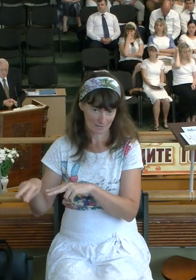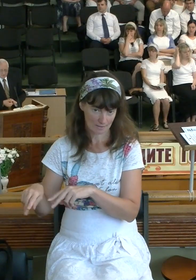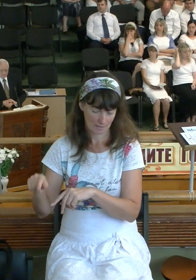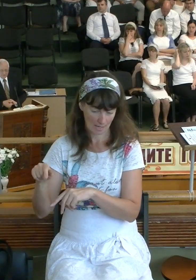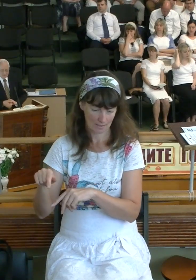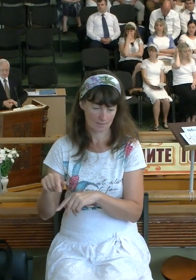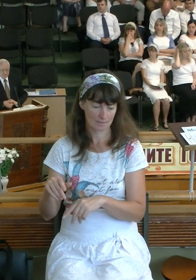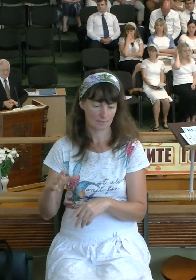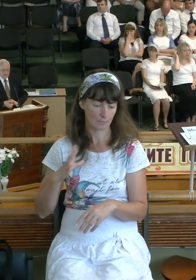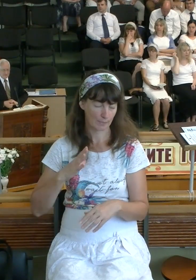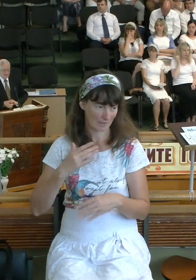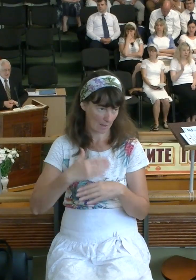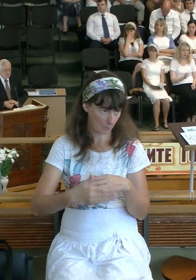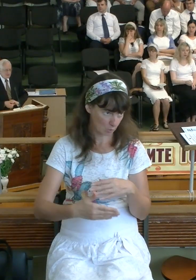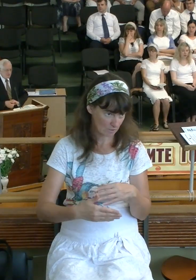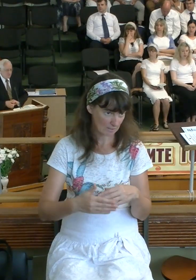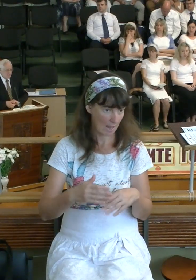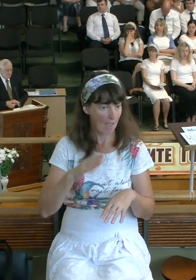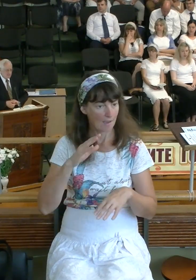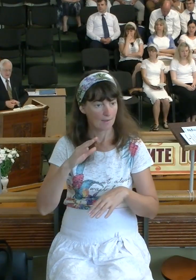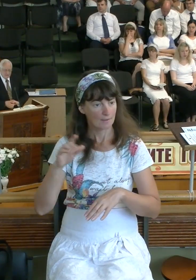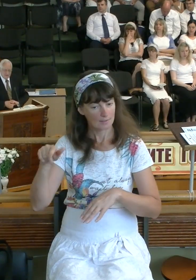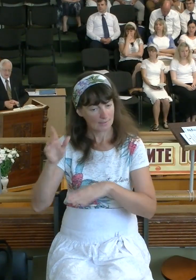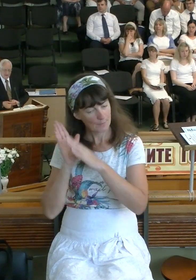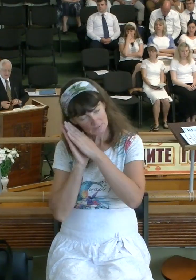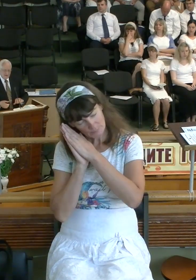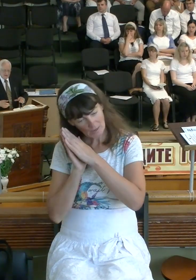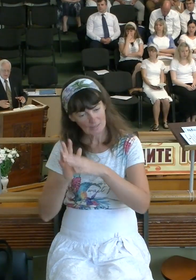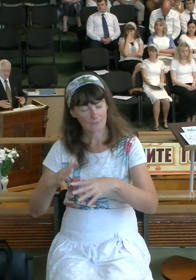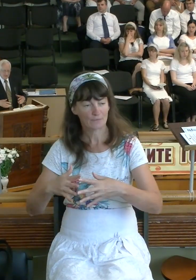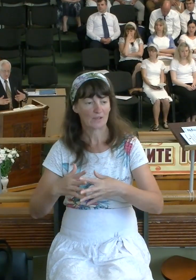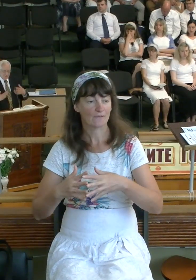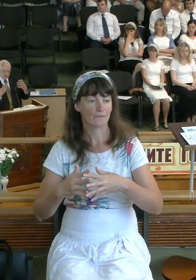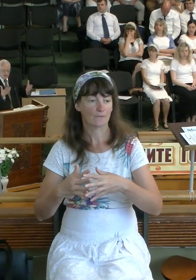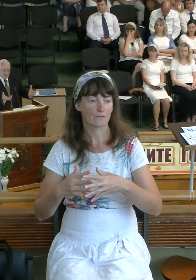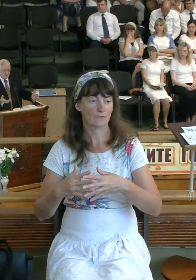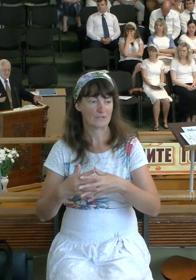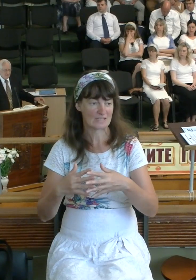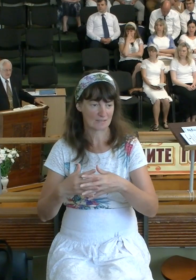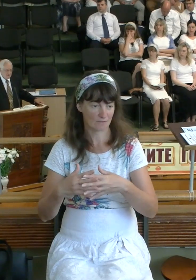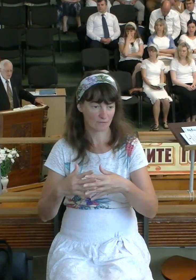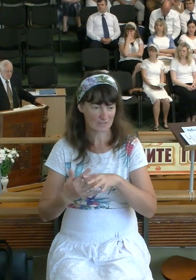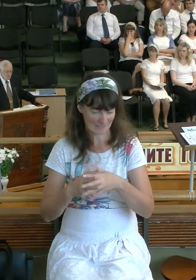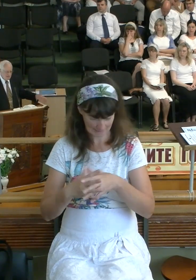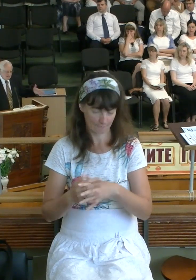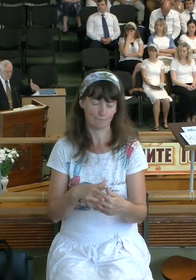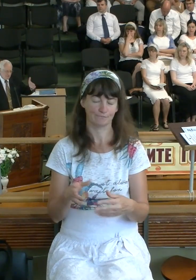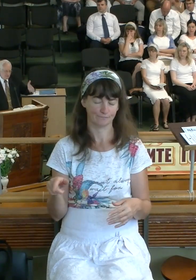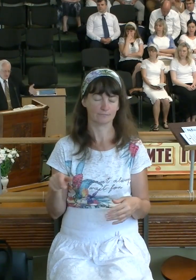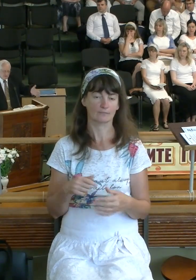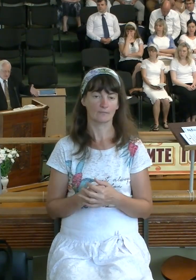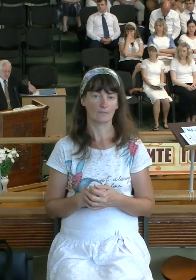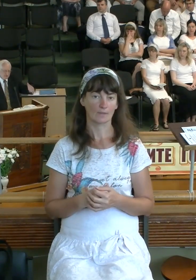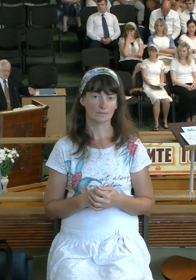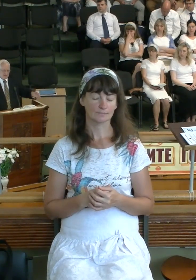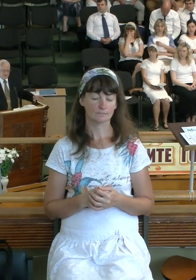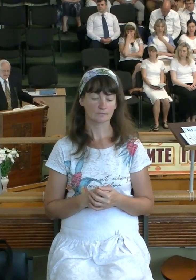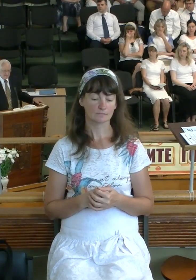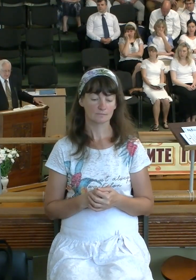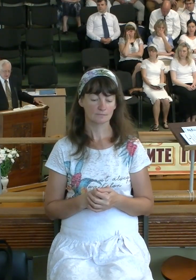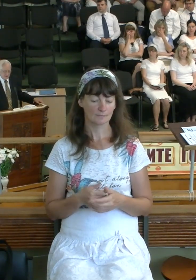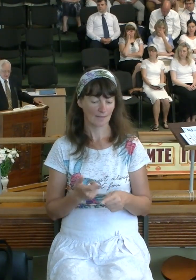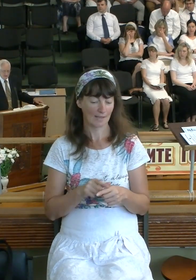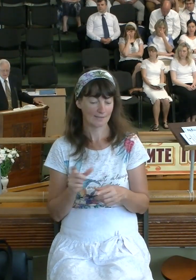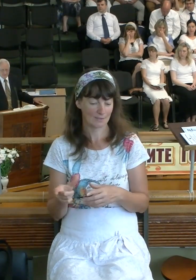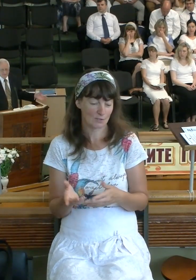остались уже поздно ночевать в селе в этом Андреевке. И попали к этим, этот человек пригласил